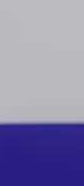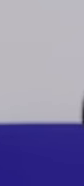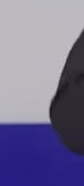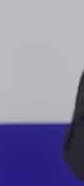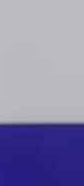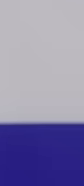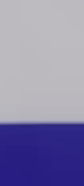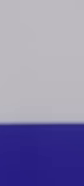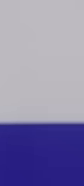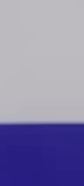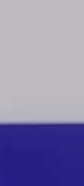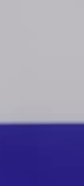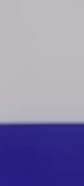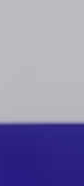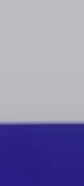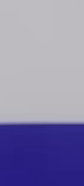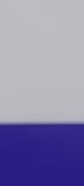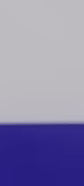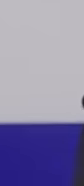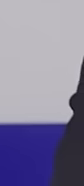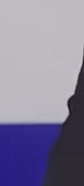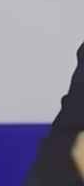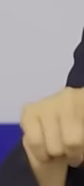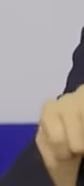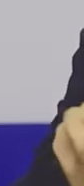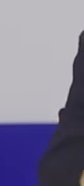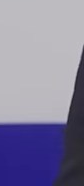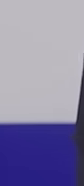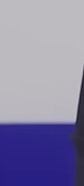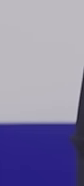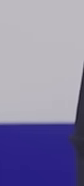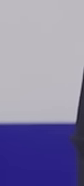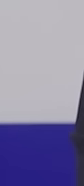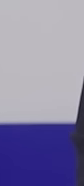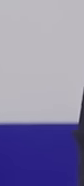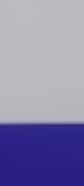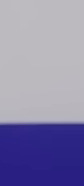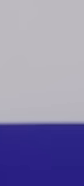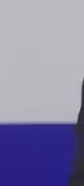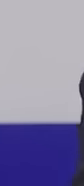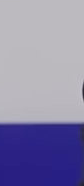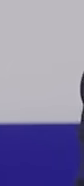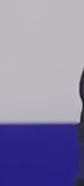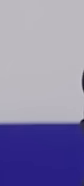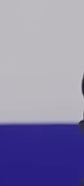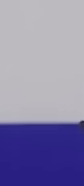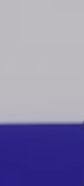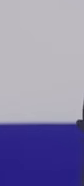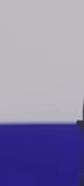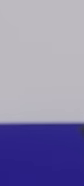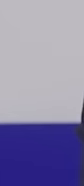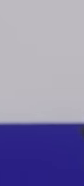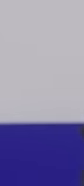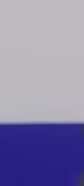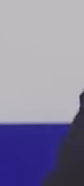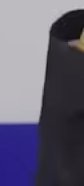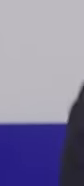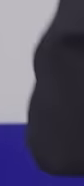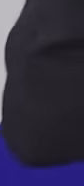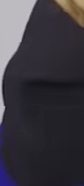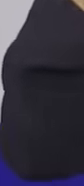로봇 비용보다 저렴한 노동을 감당하는 대다수의 소외 노동으로 양분화될 것입니다.